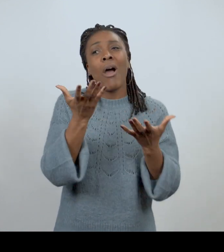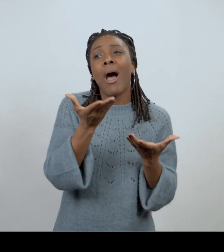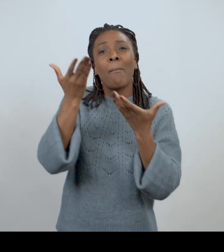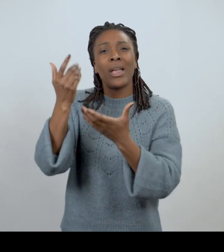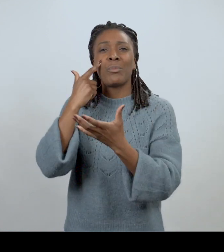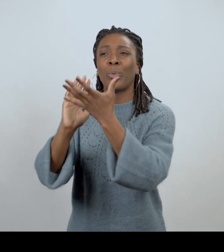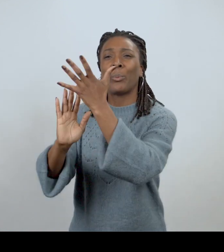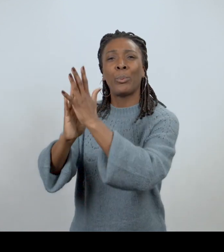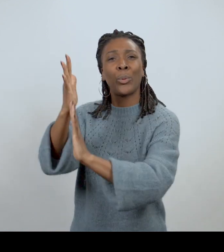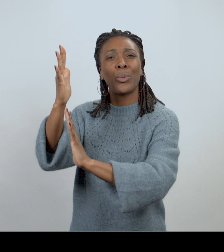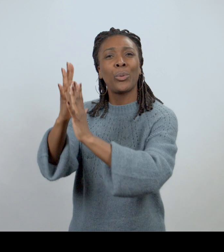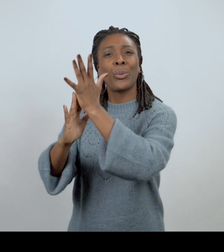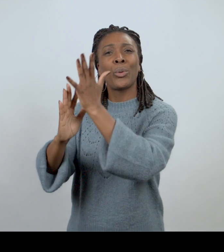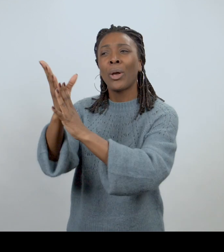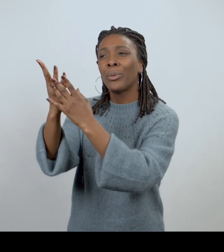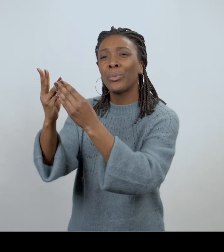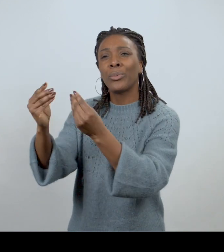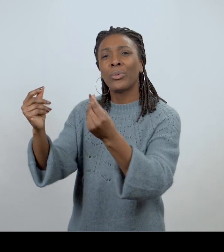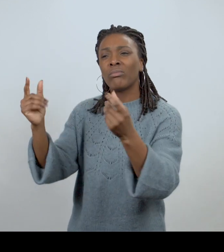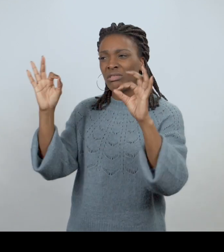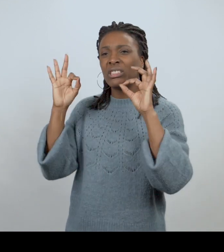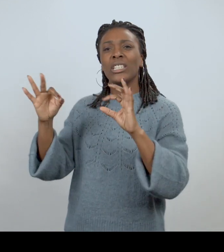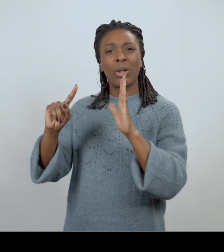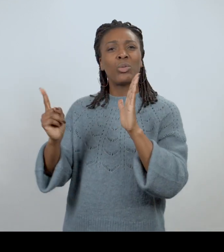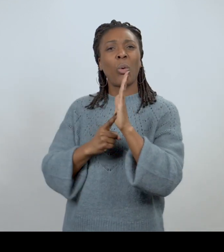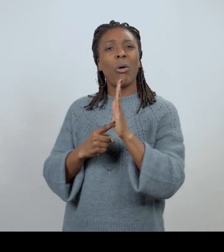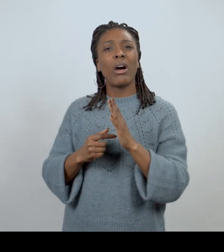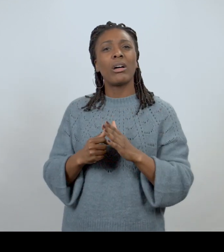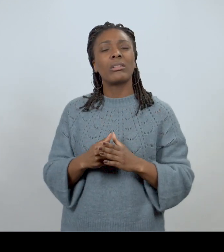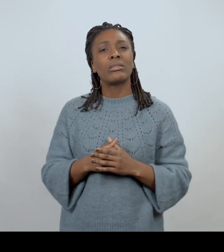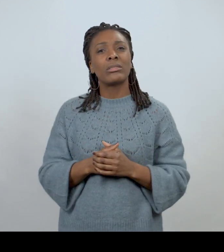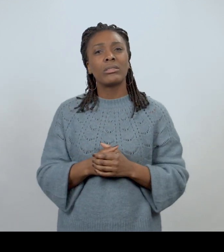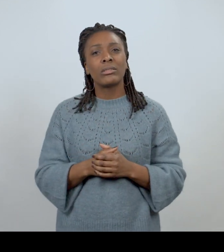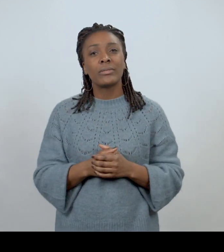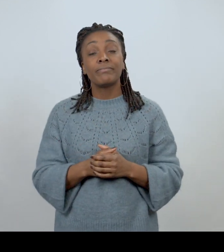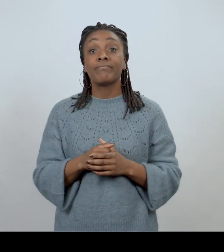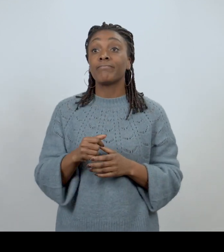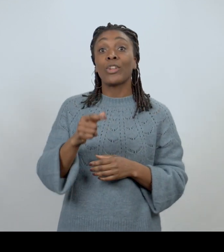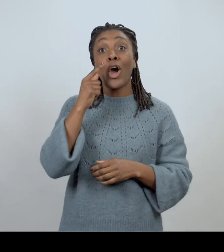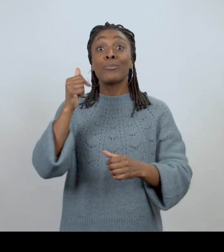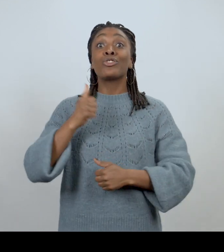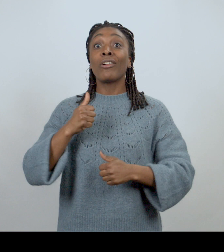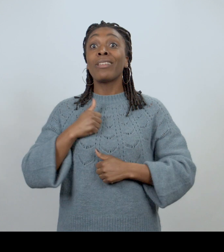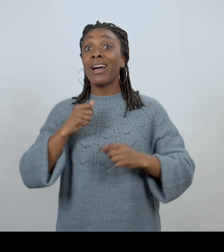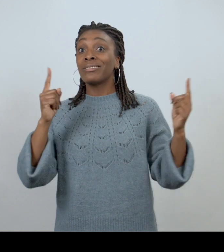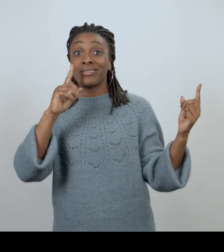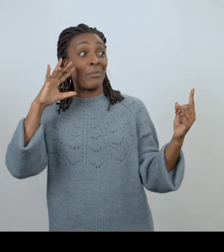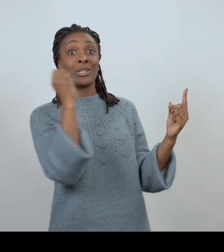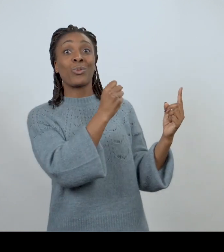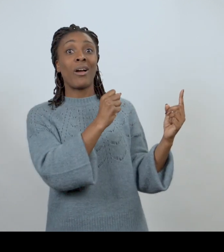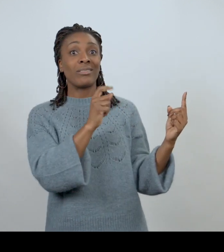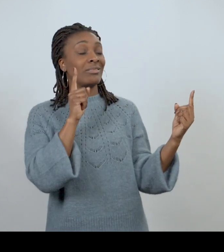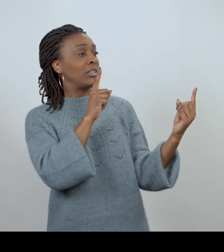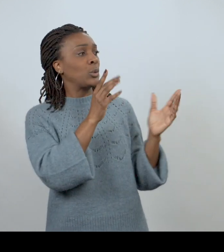dignement au crématorium. Un soldat, l'ayant remarqué, lui demanda de